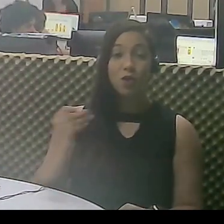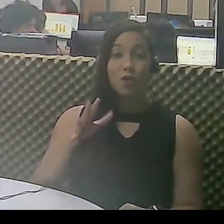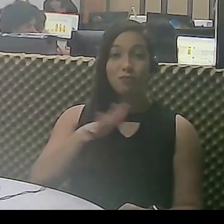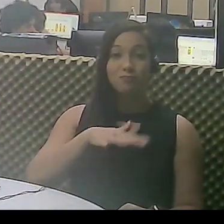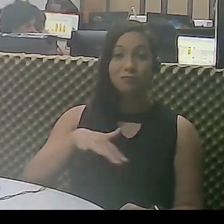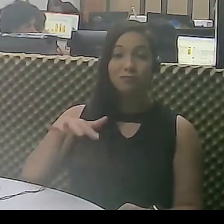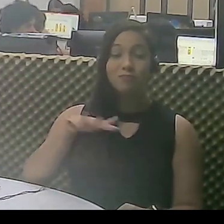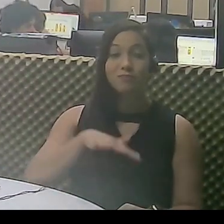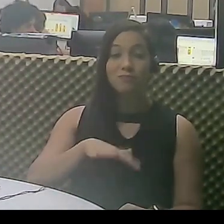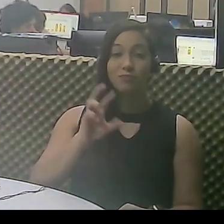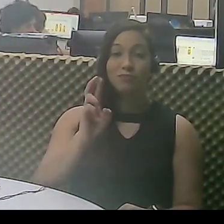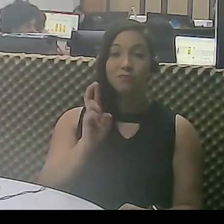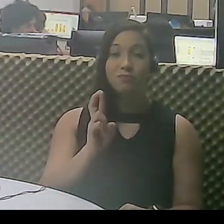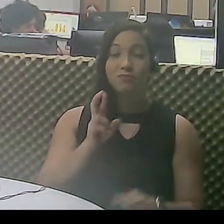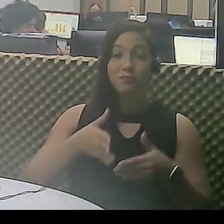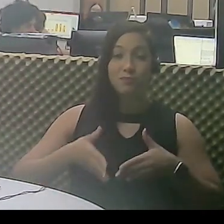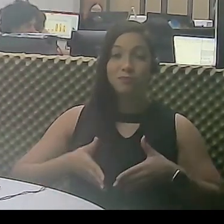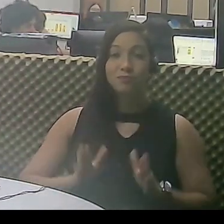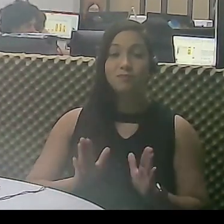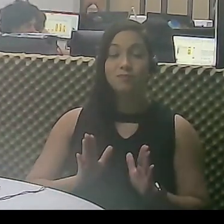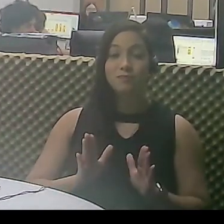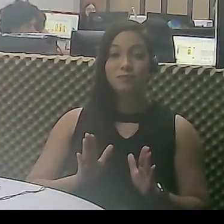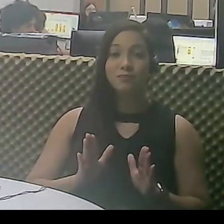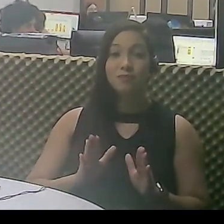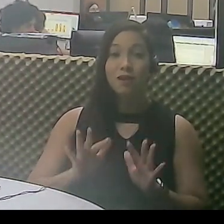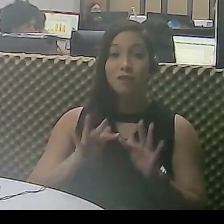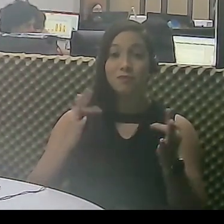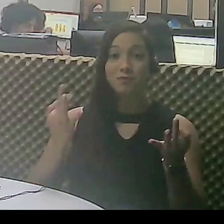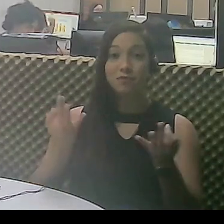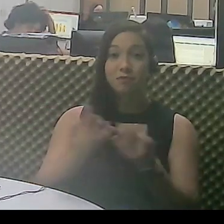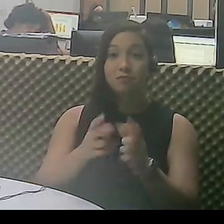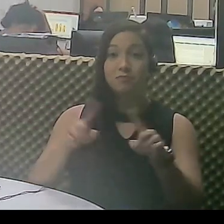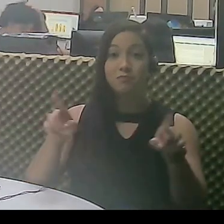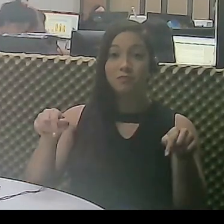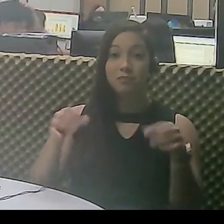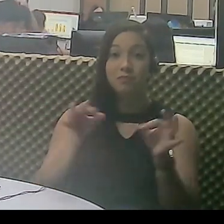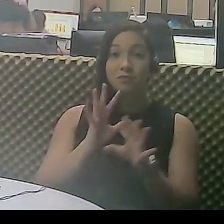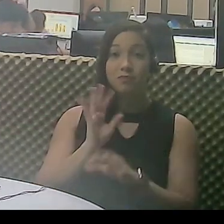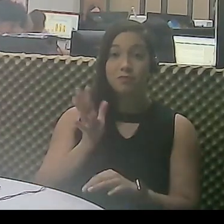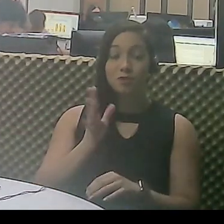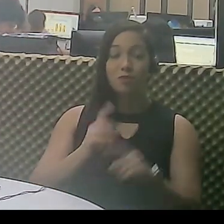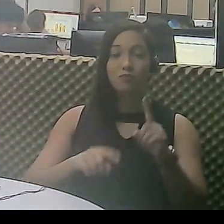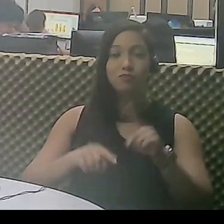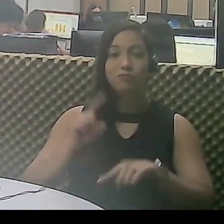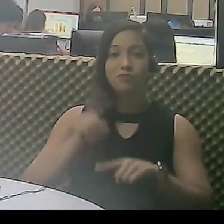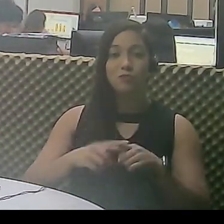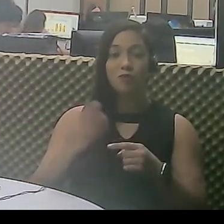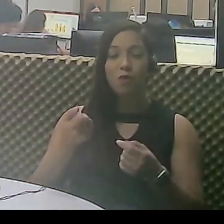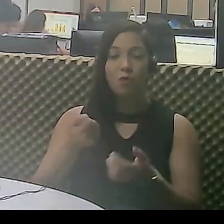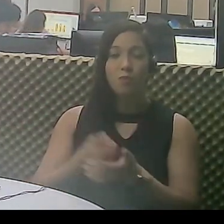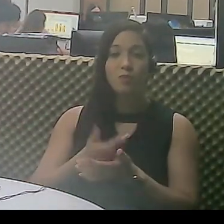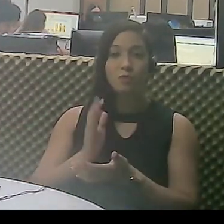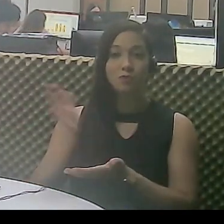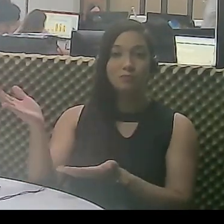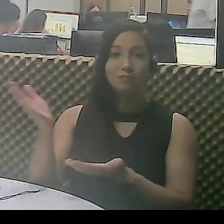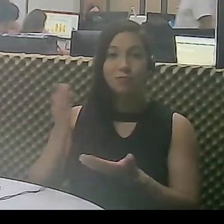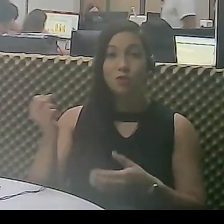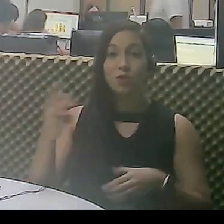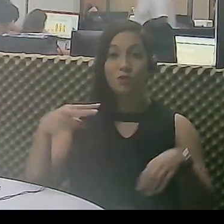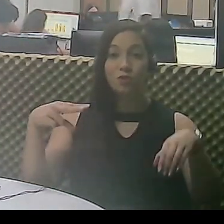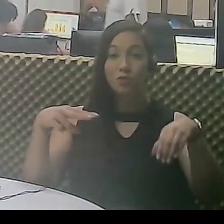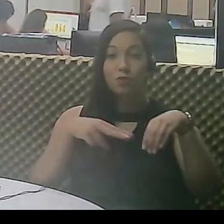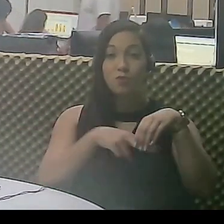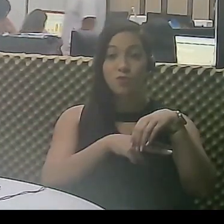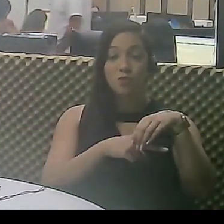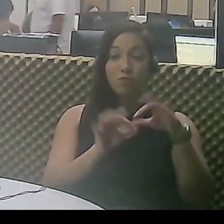área de obstetrícia para a realização de partos. A ala da família já está pronta. Os equipamentos já foram comprados e o novo tomógrafo